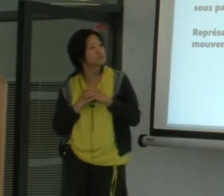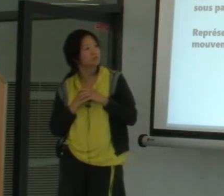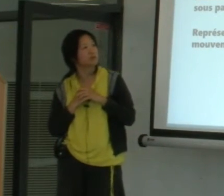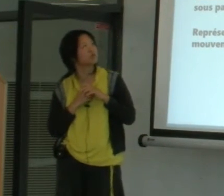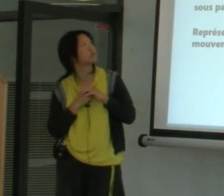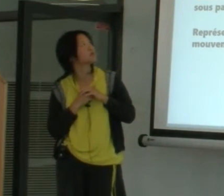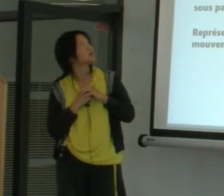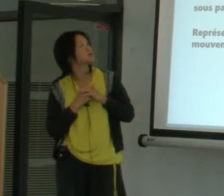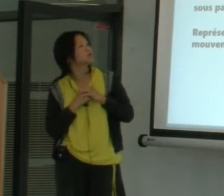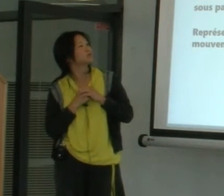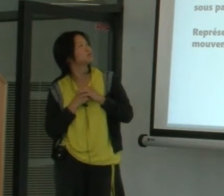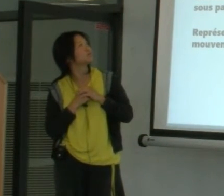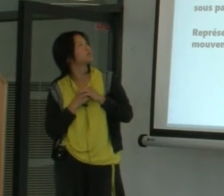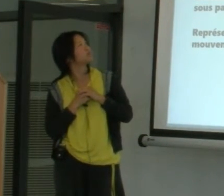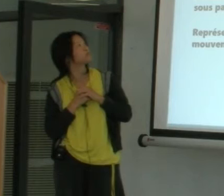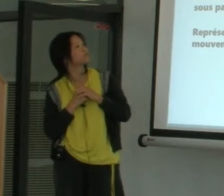oui, voilà.